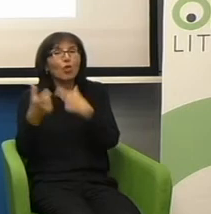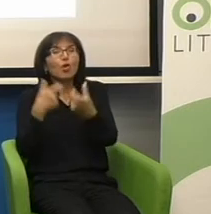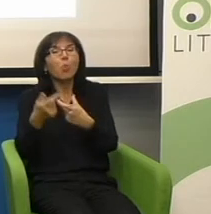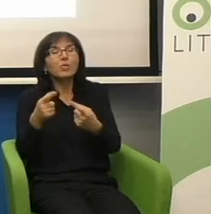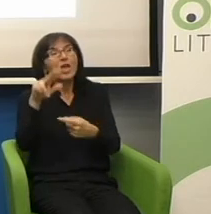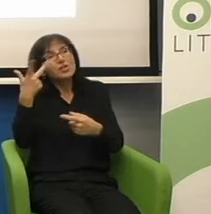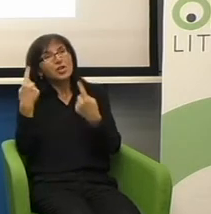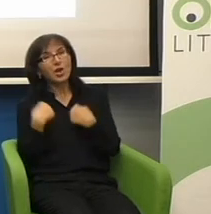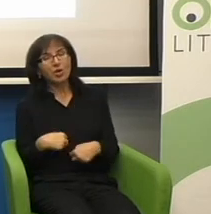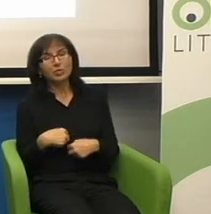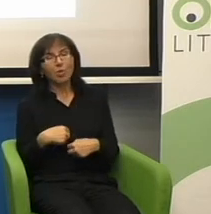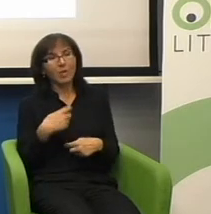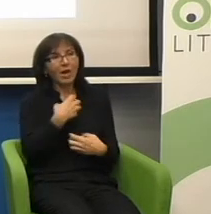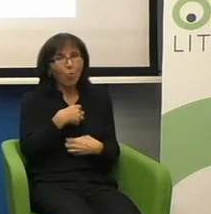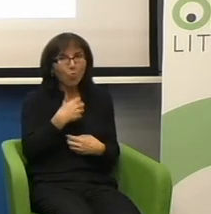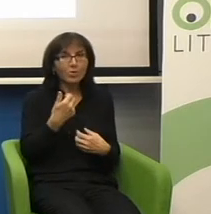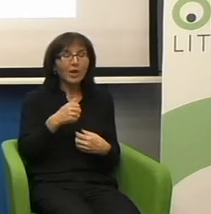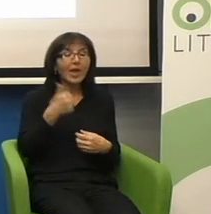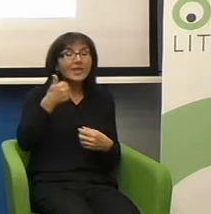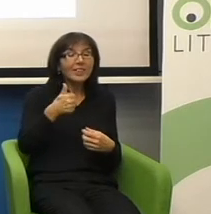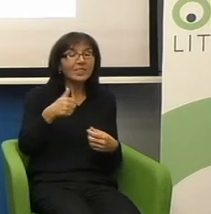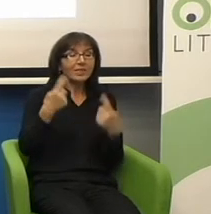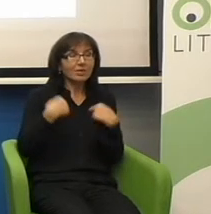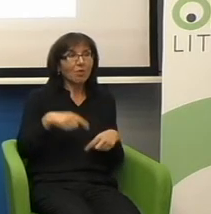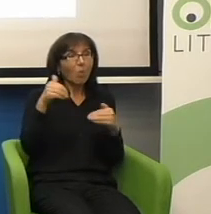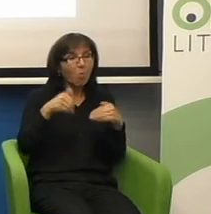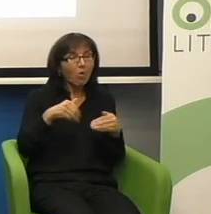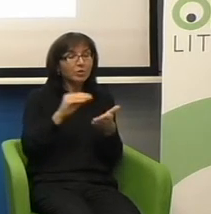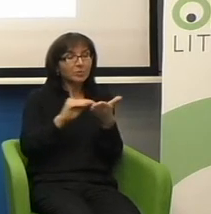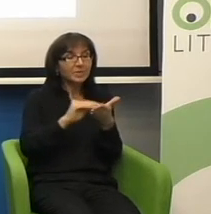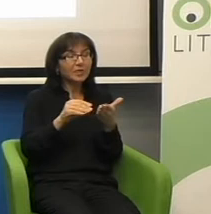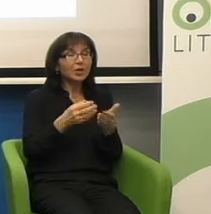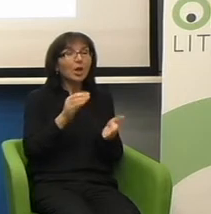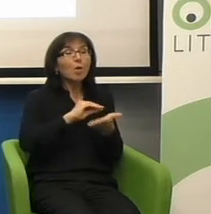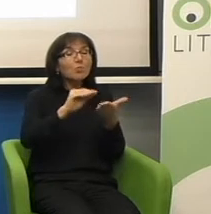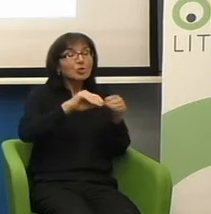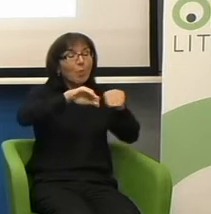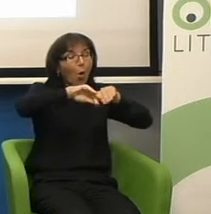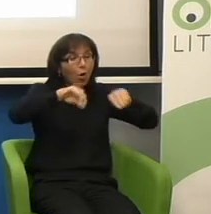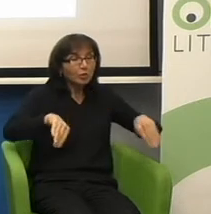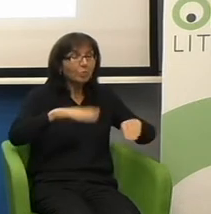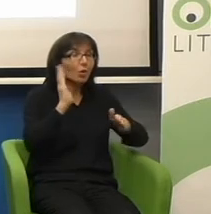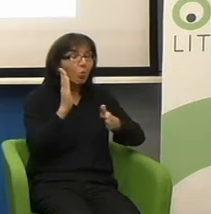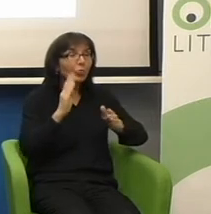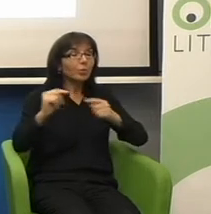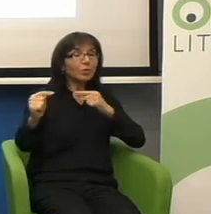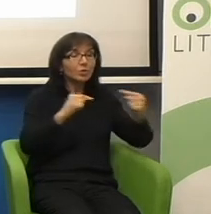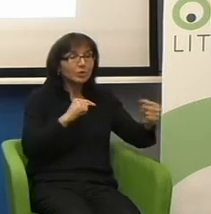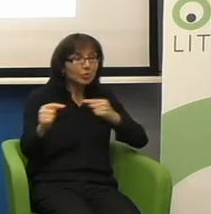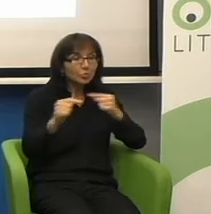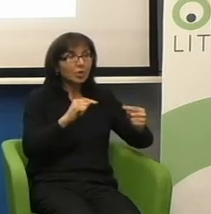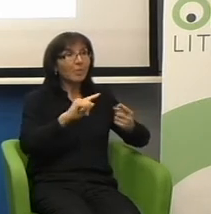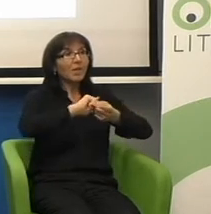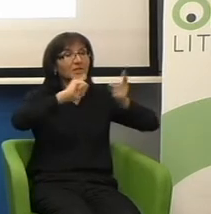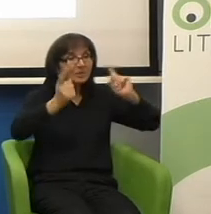to rzeczywiście jest tak, że tylko jedna osoba może pisać i piszemy osobno, ale potem przegadujemy, redagujemy w nieskończoność czasami